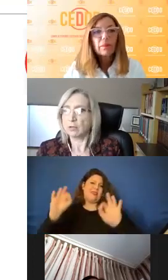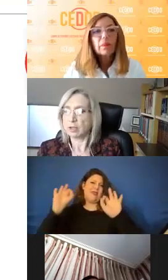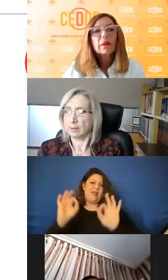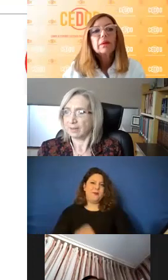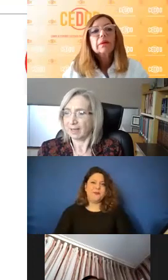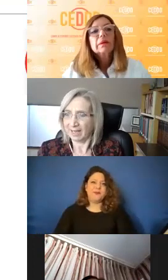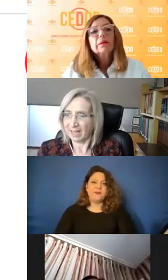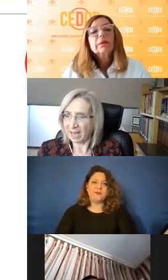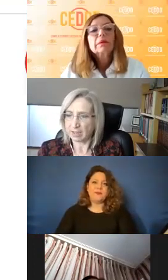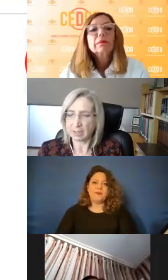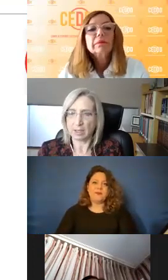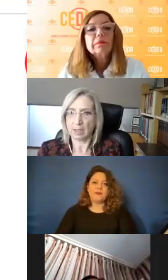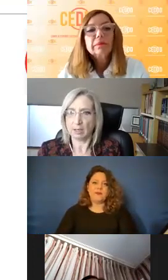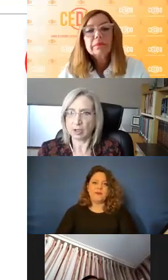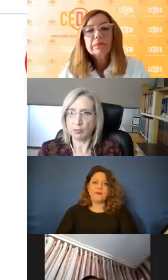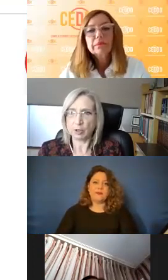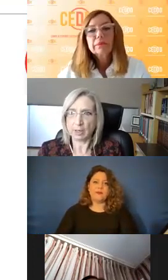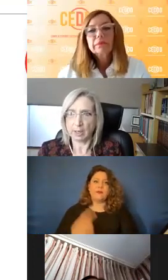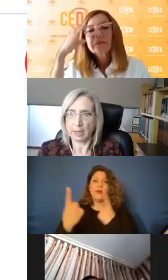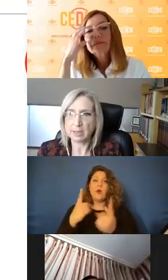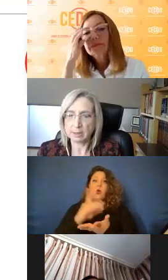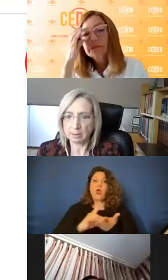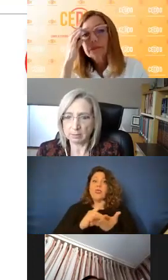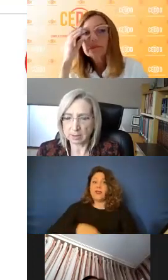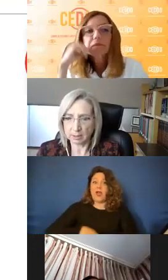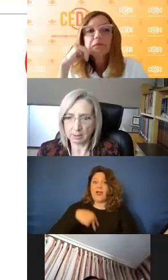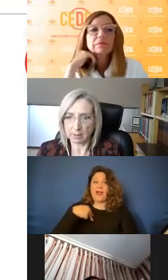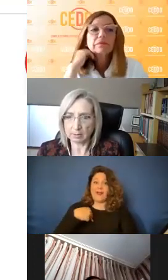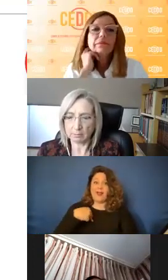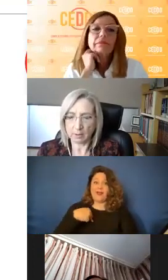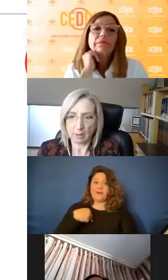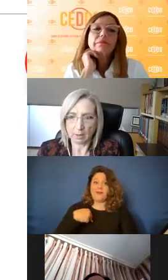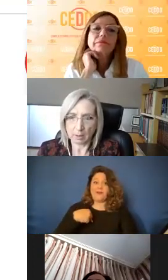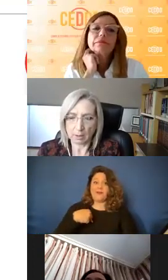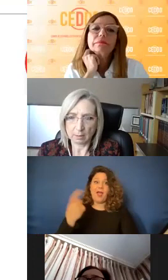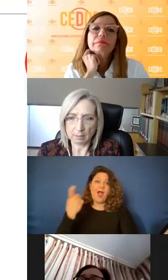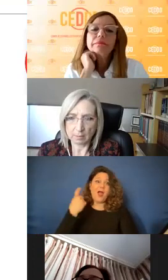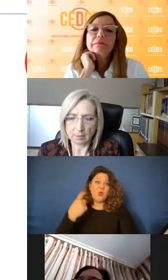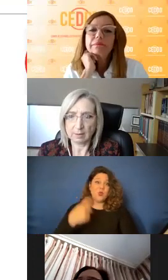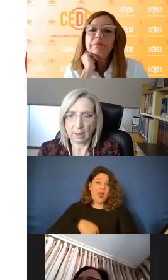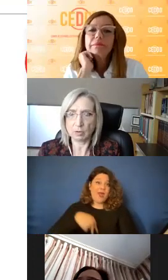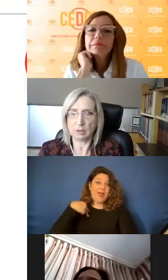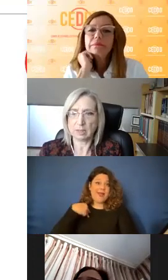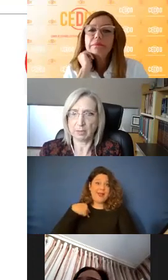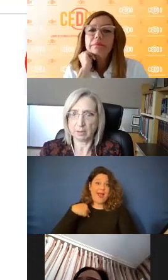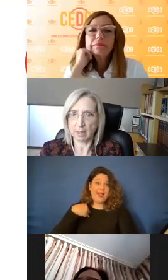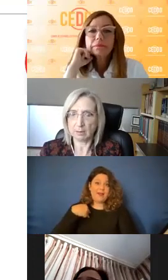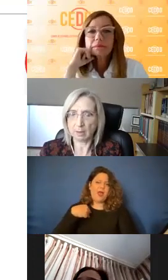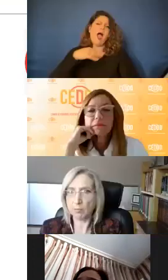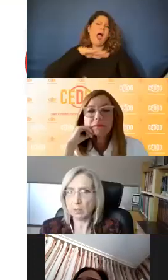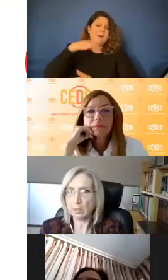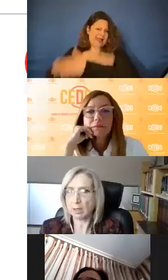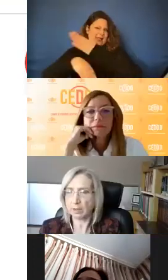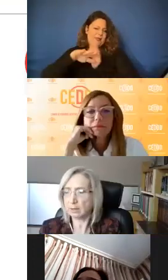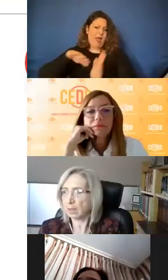Algunos datos generales de los alumnos en general centrarnos en discapacidad.